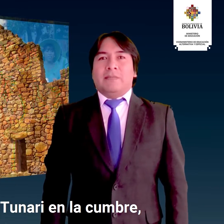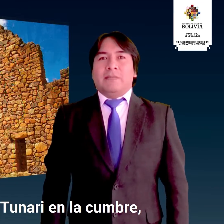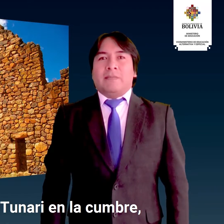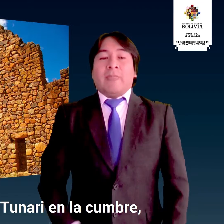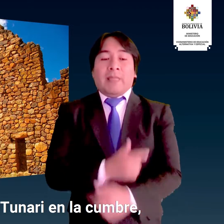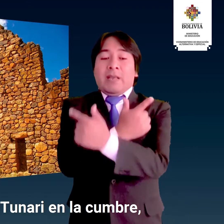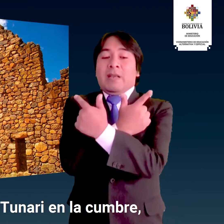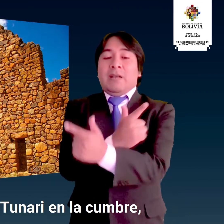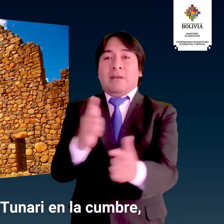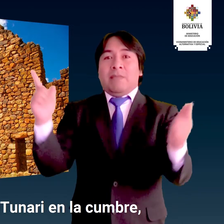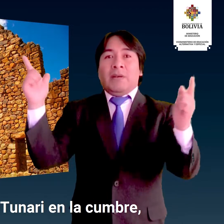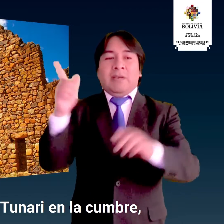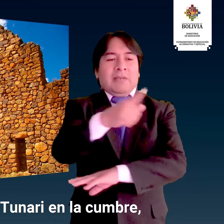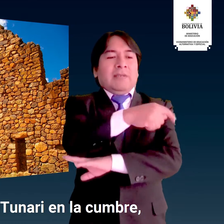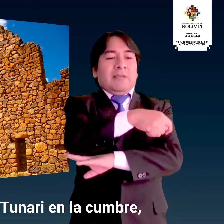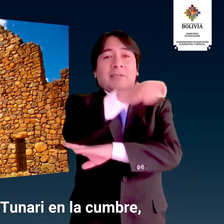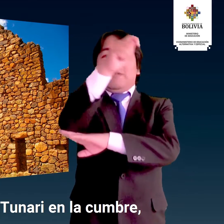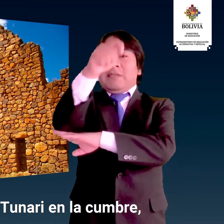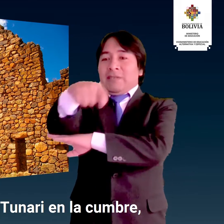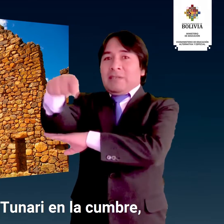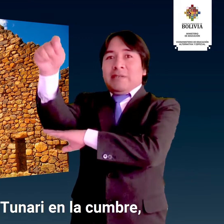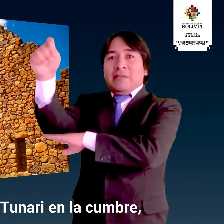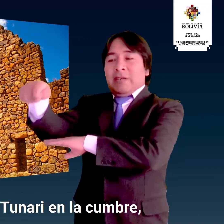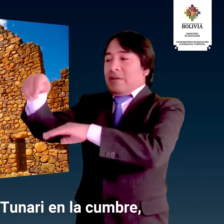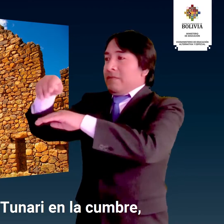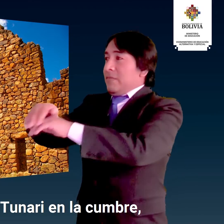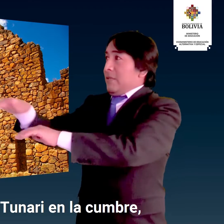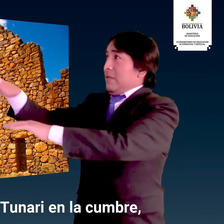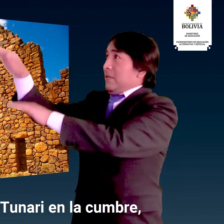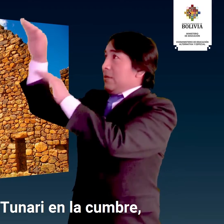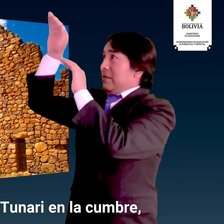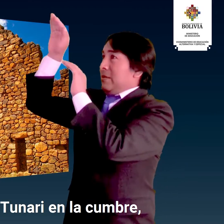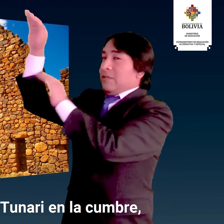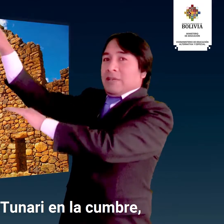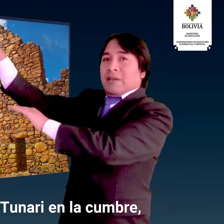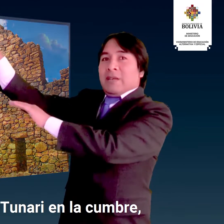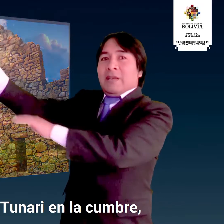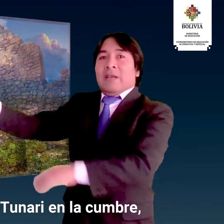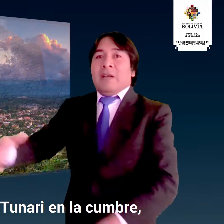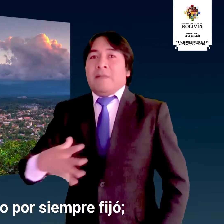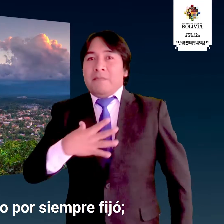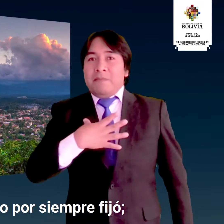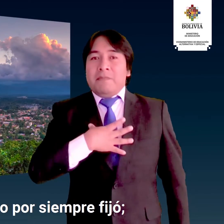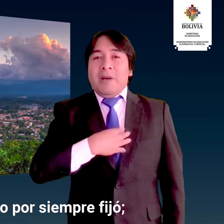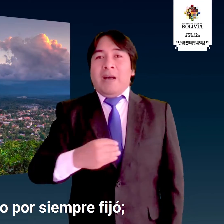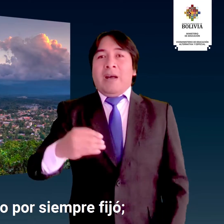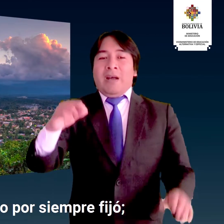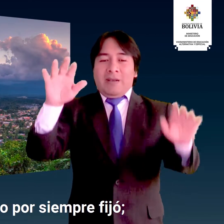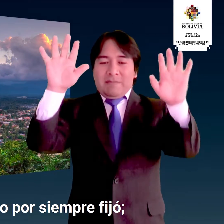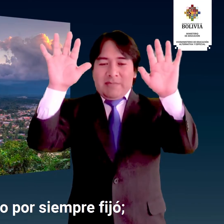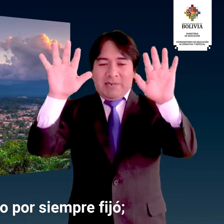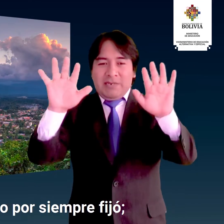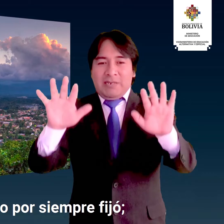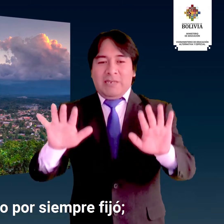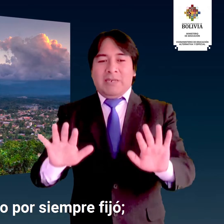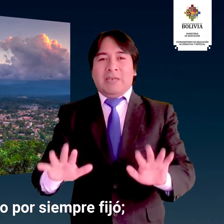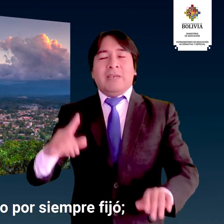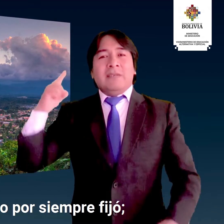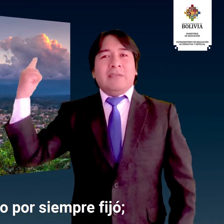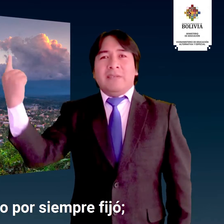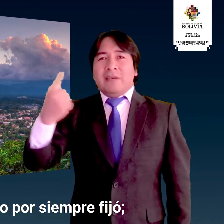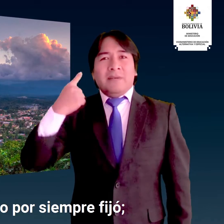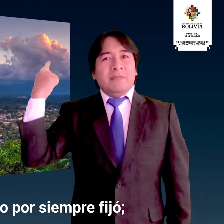Libertad de juzgar y en la cumbre Ya su solio por